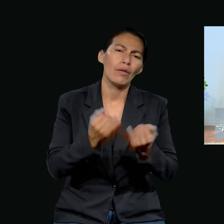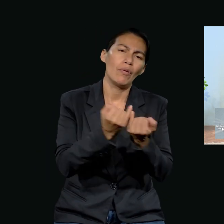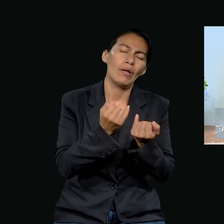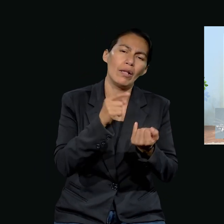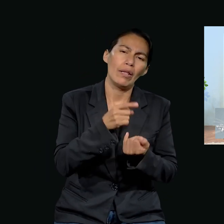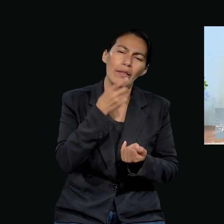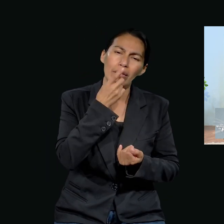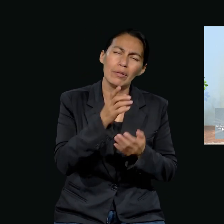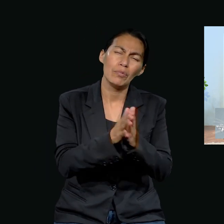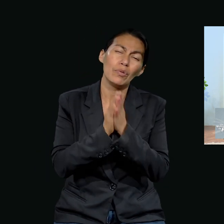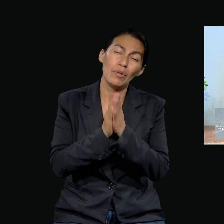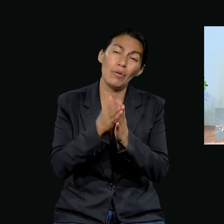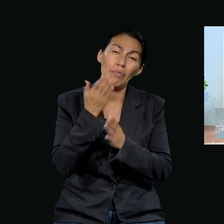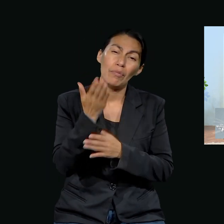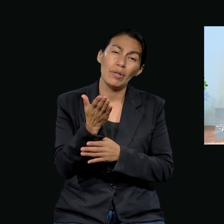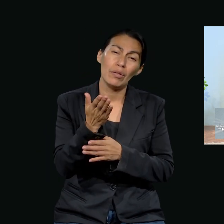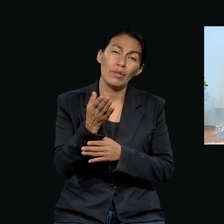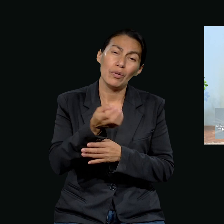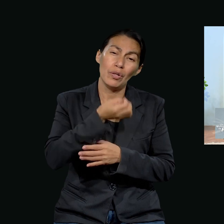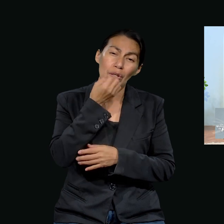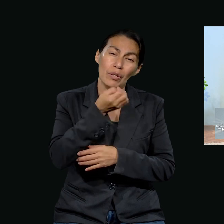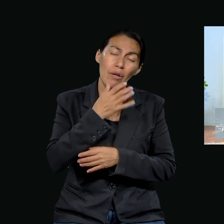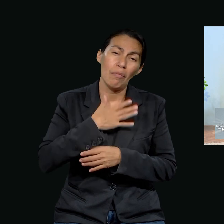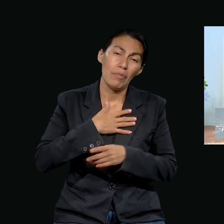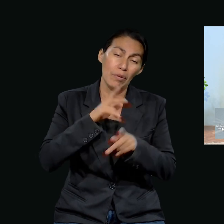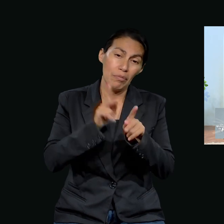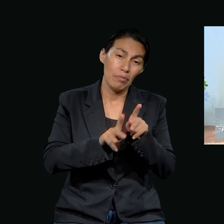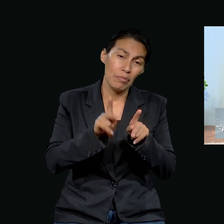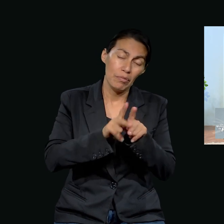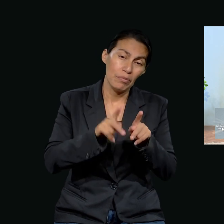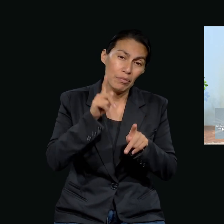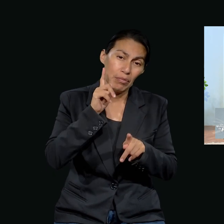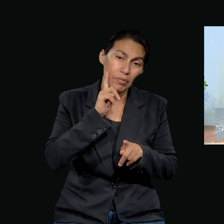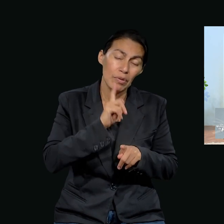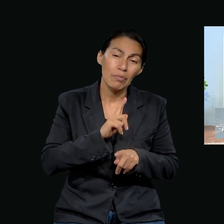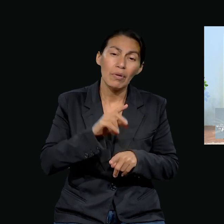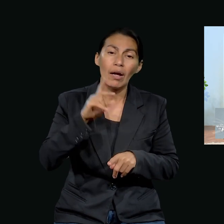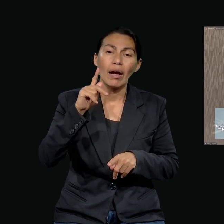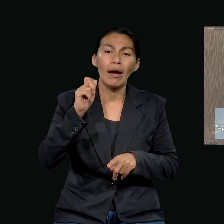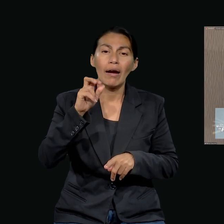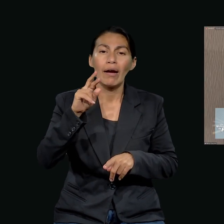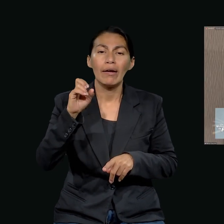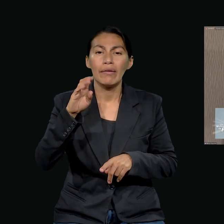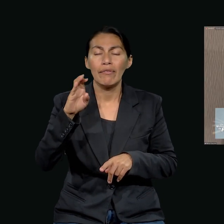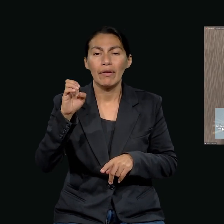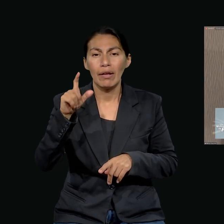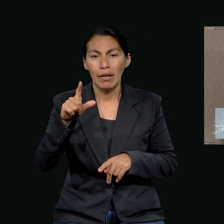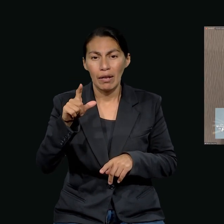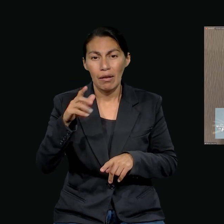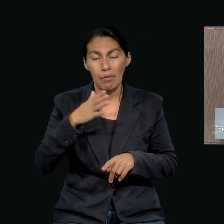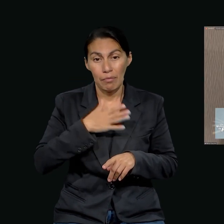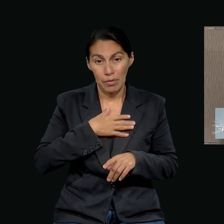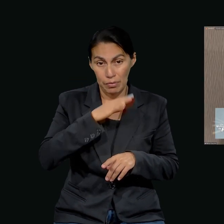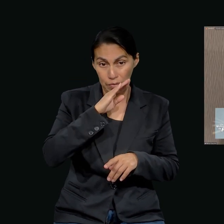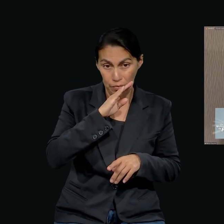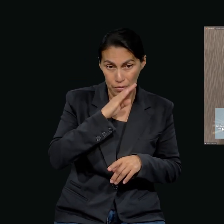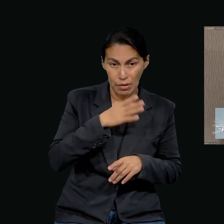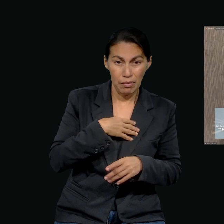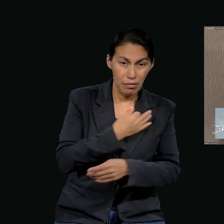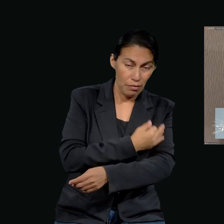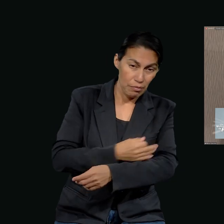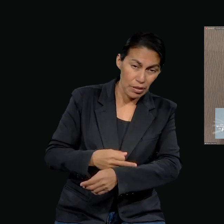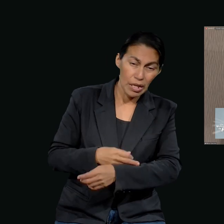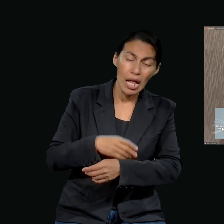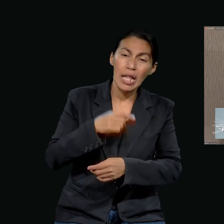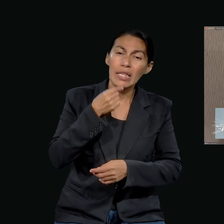usado Doctor Y lo seguirá Usando Misma Dunamis Dice Pido oración Por mi prima Carisbel Y su